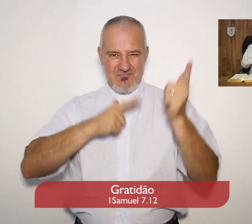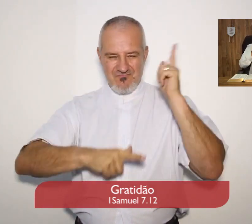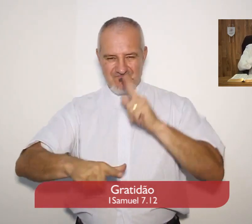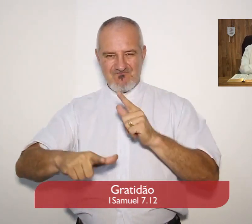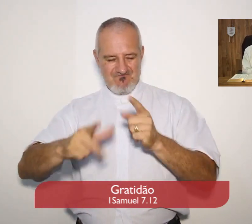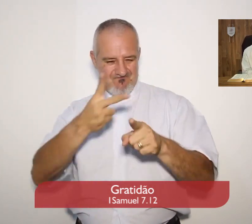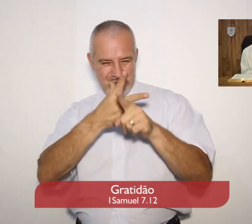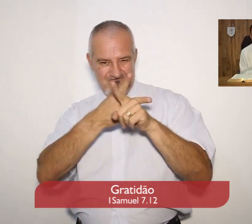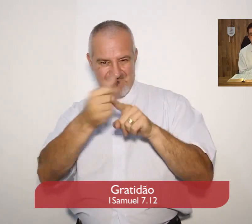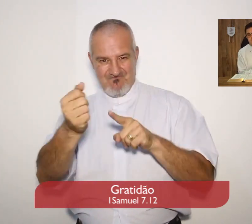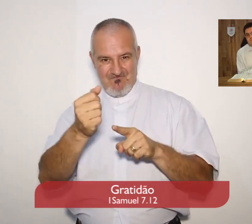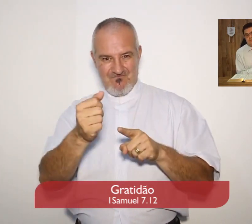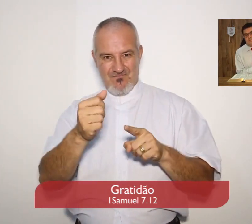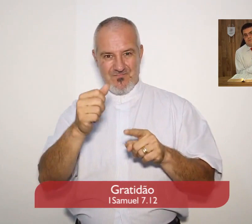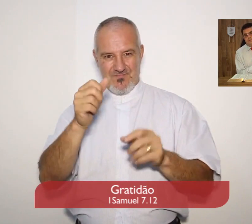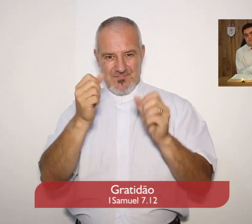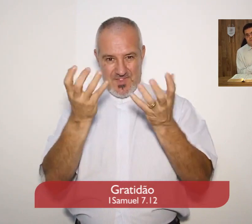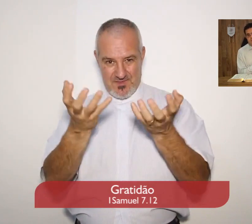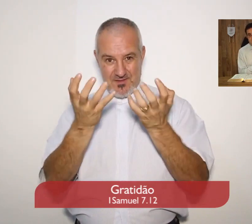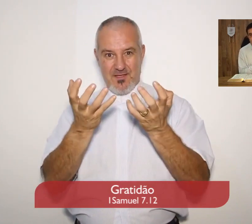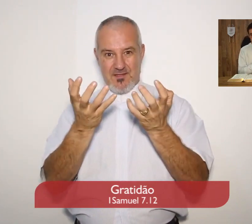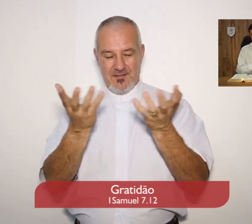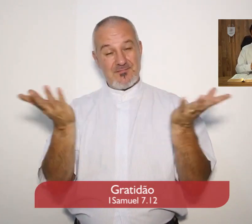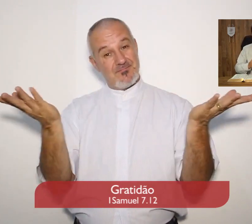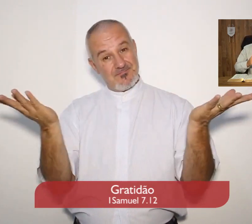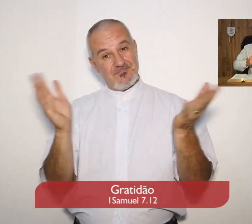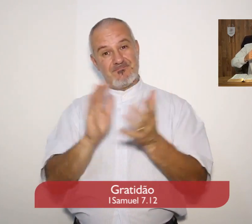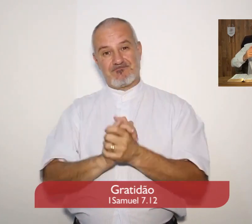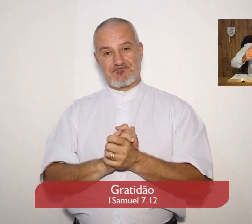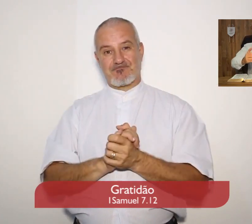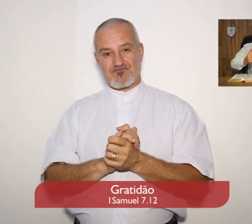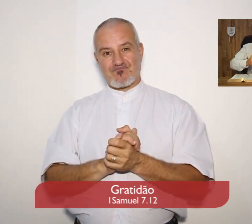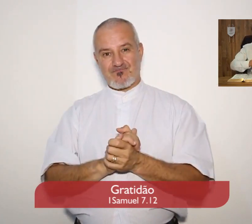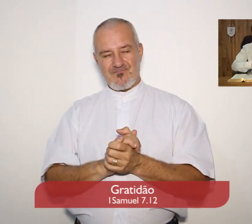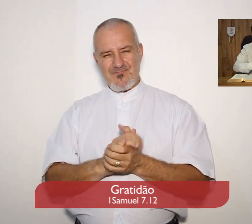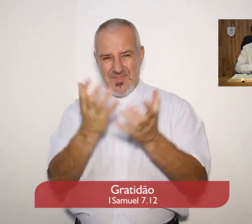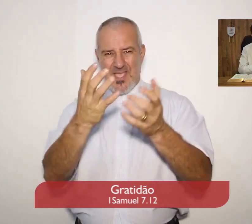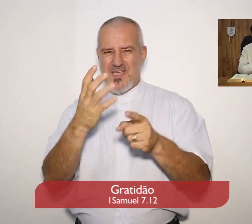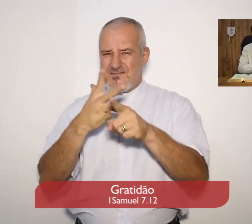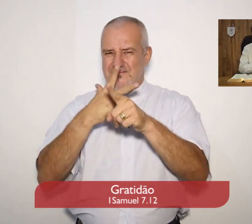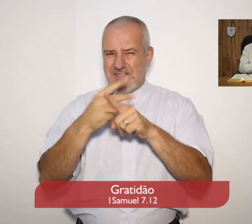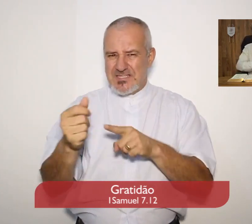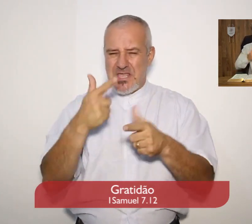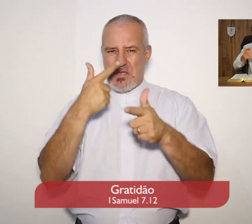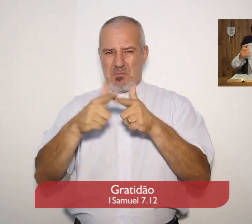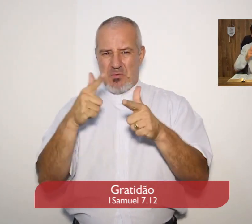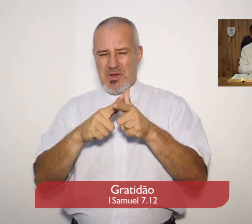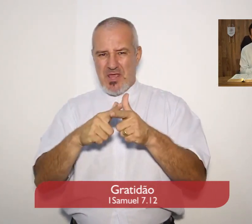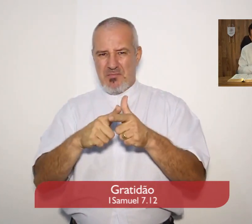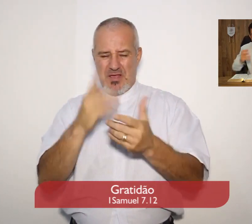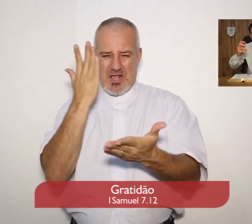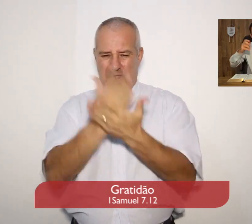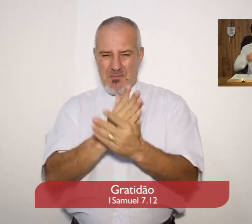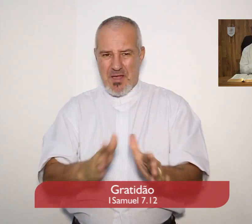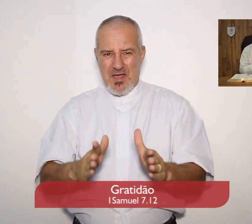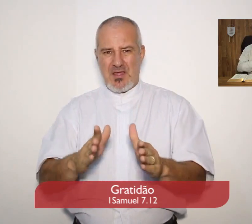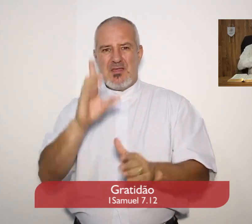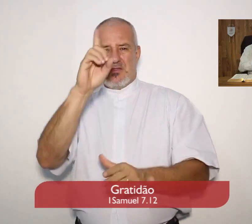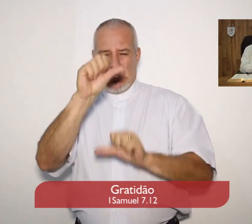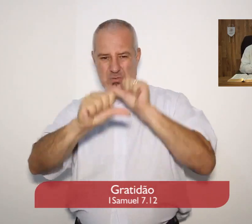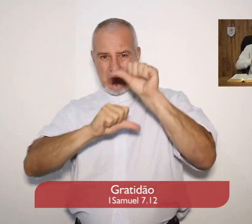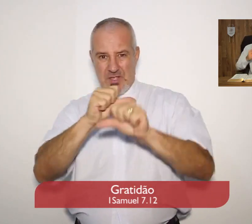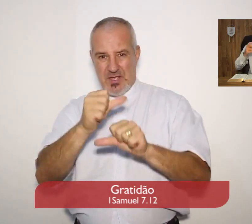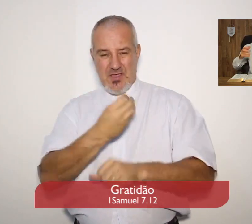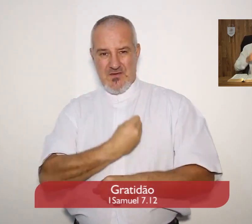Você quer romper os obstáculos? Você quer passar por esta prova abençoado,